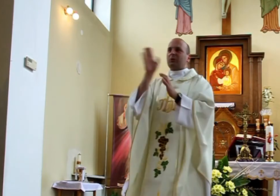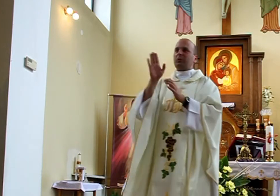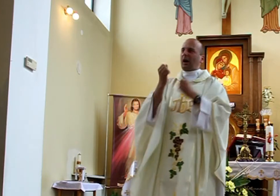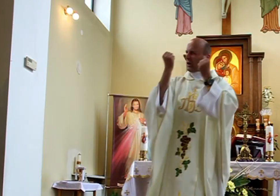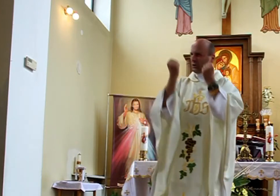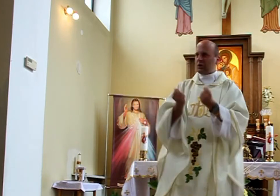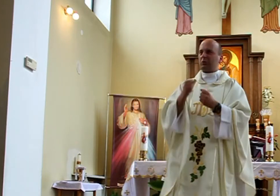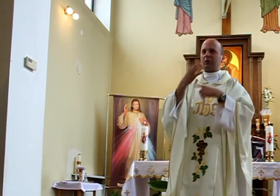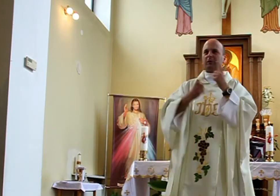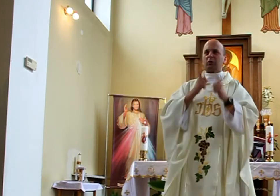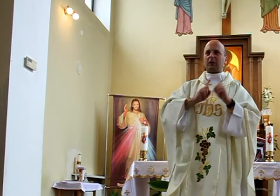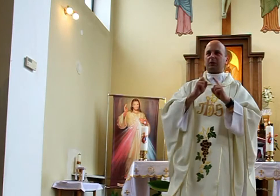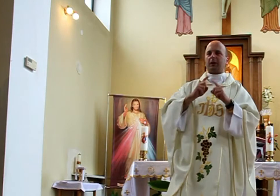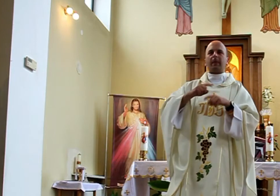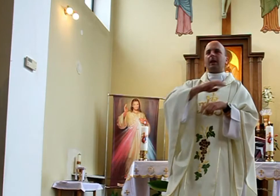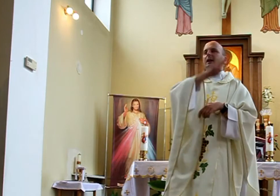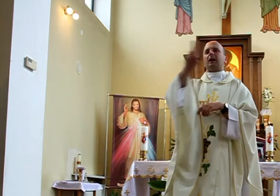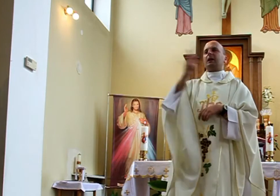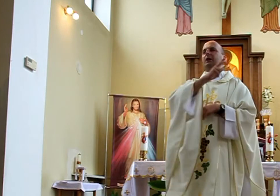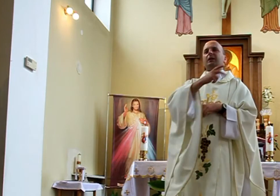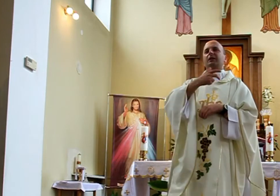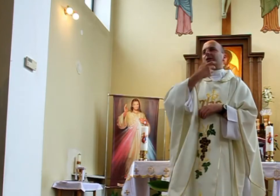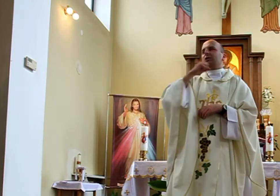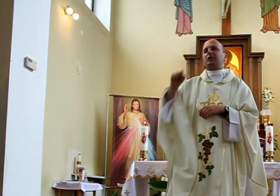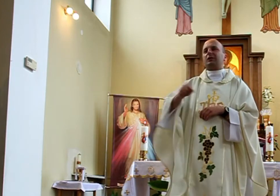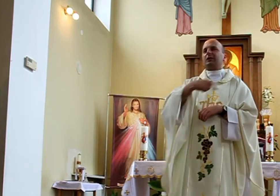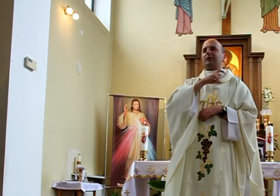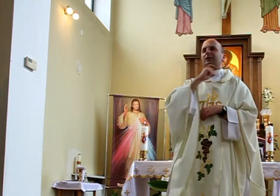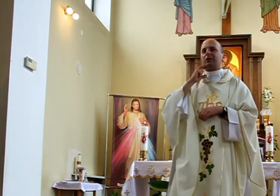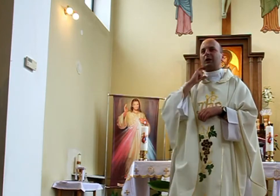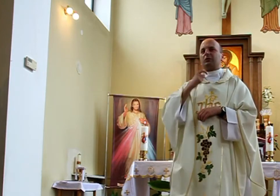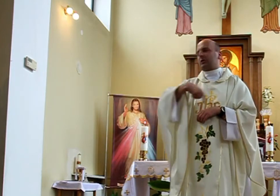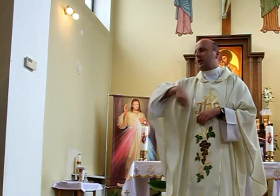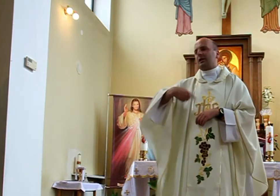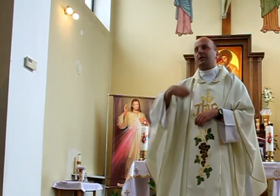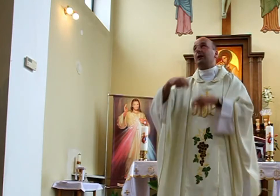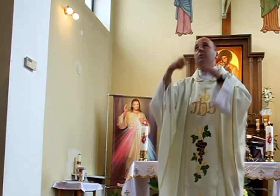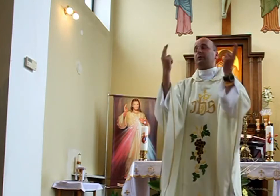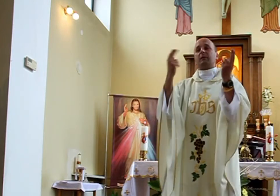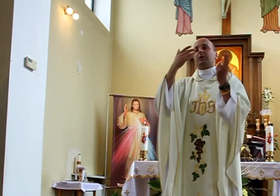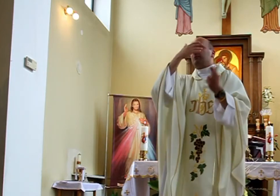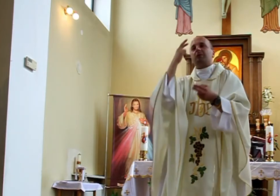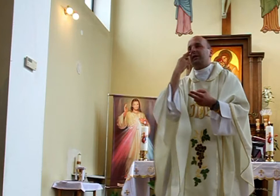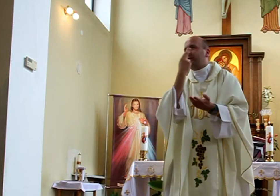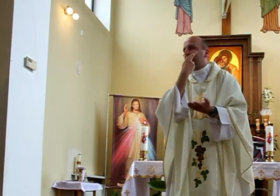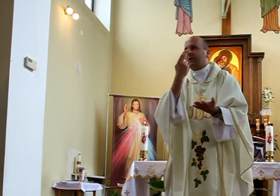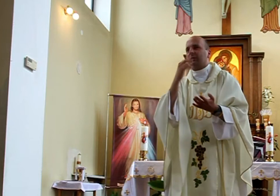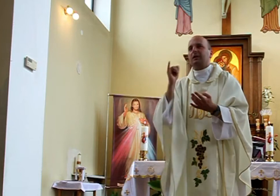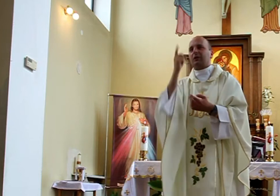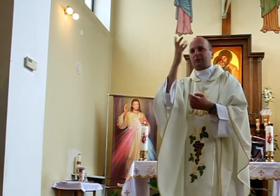Boga. Ciężkie do wytłumaczenia. Nikt z księży nie był w niebie, nie widział, jak to